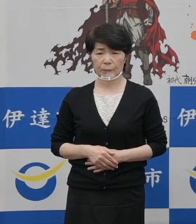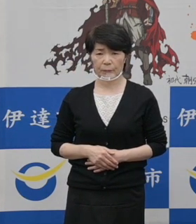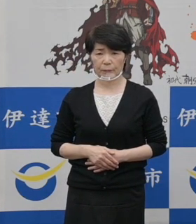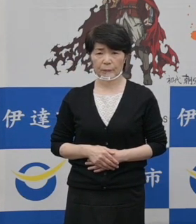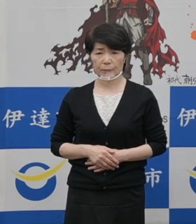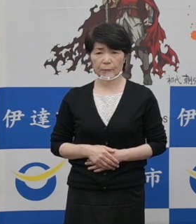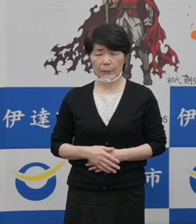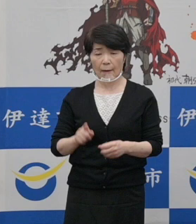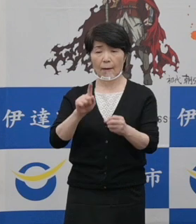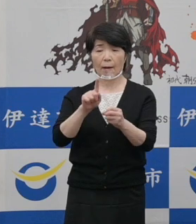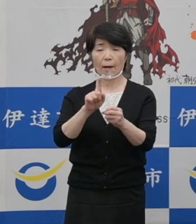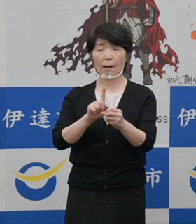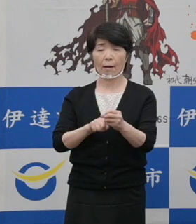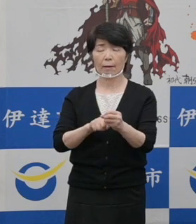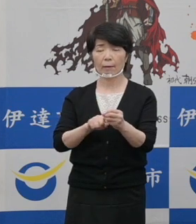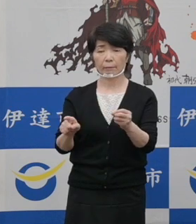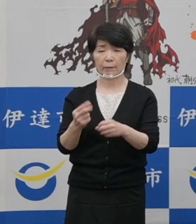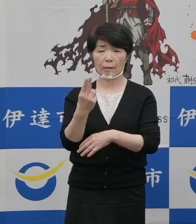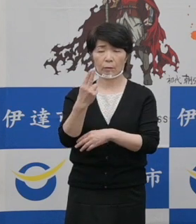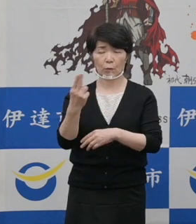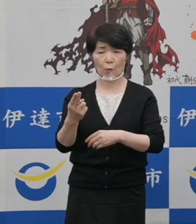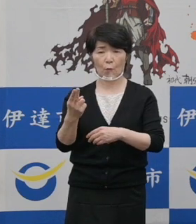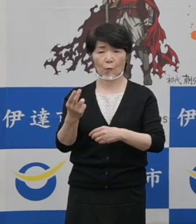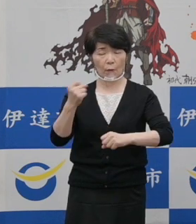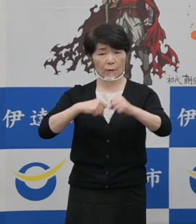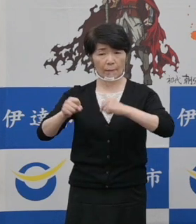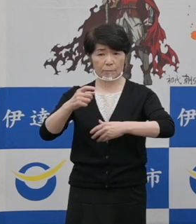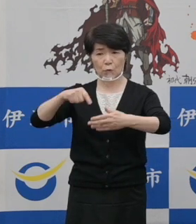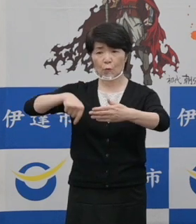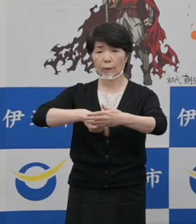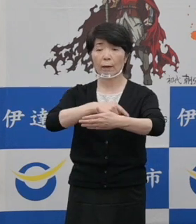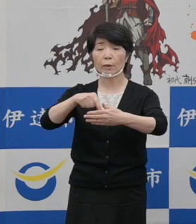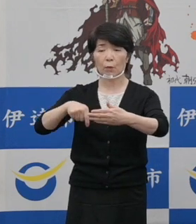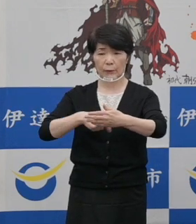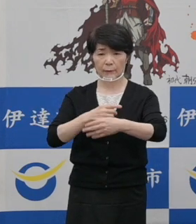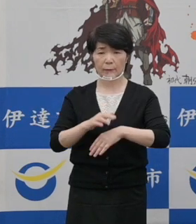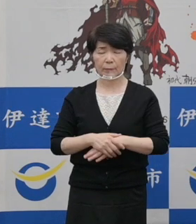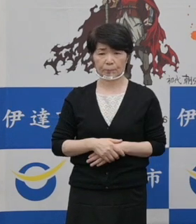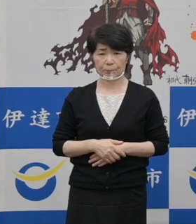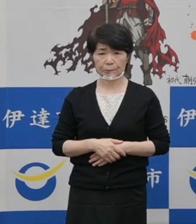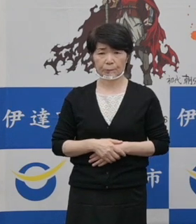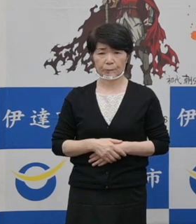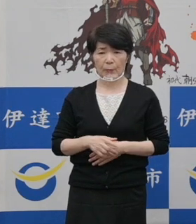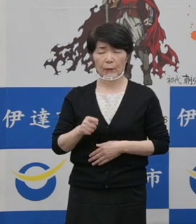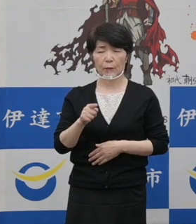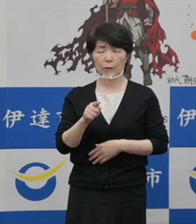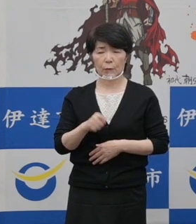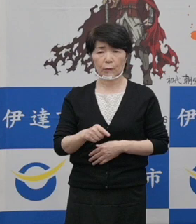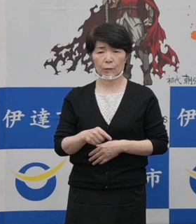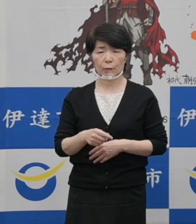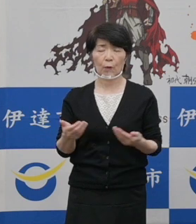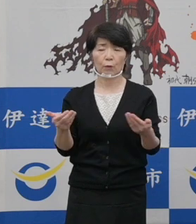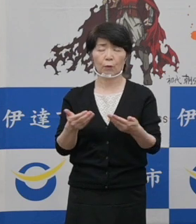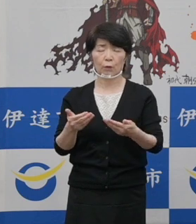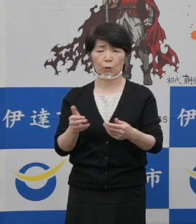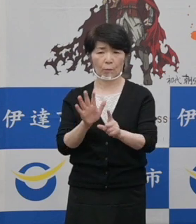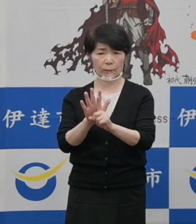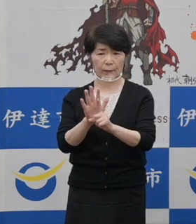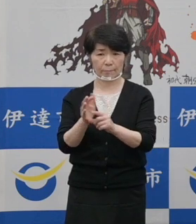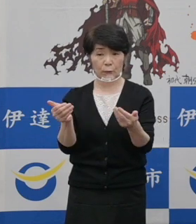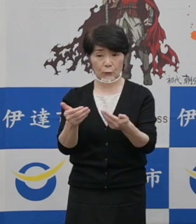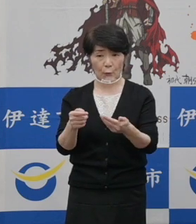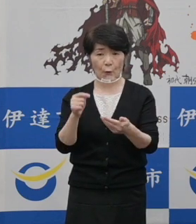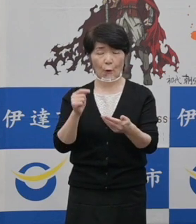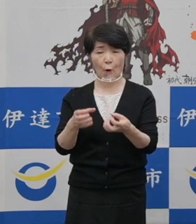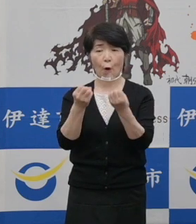ください。元年度の主な取り組みでございます。まずは就農支援事業でございます。新規就